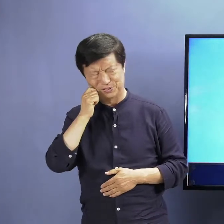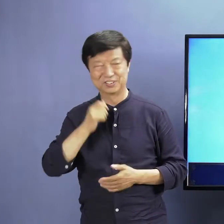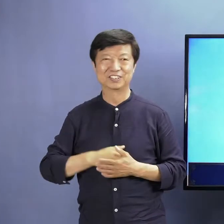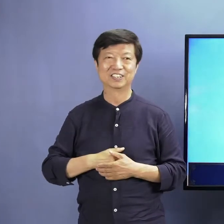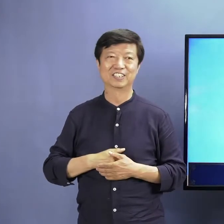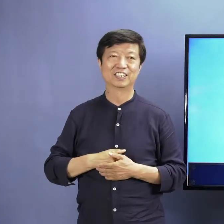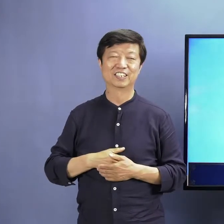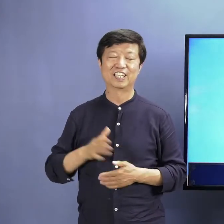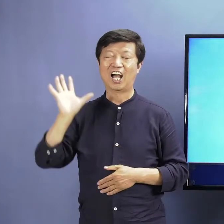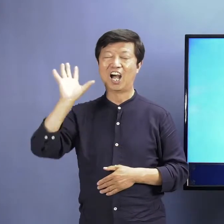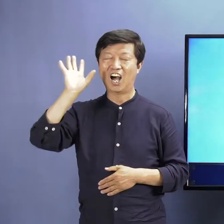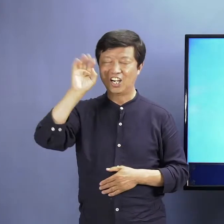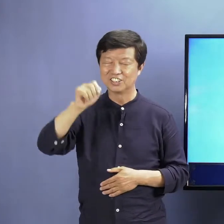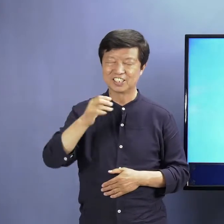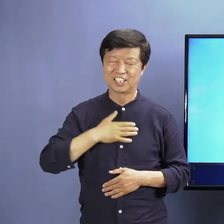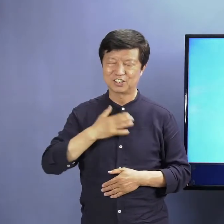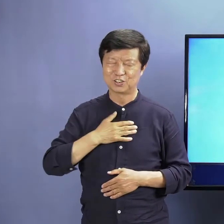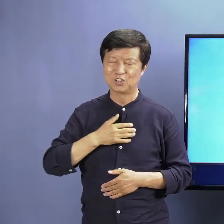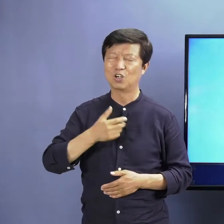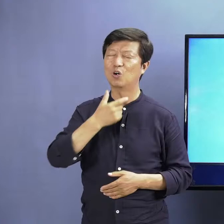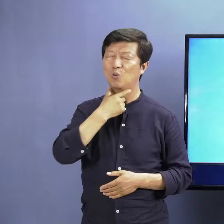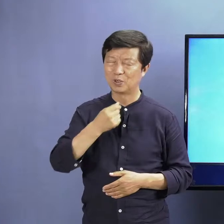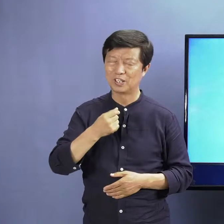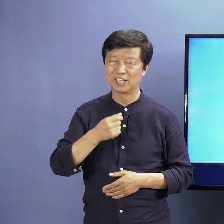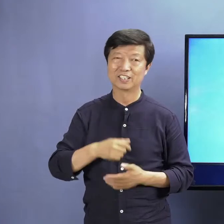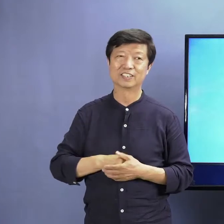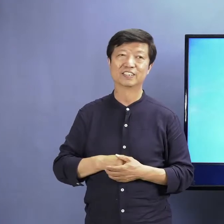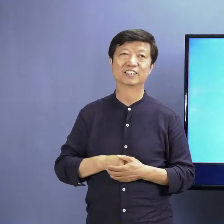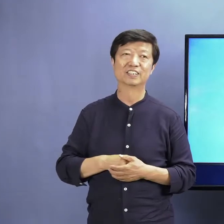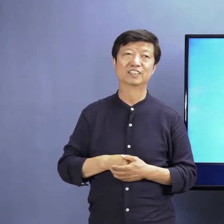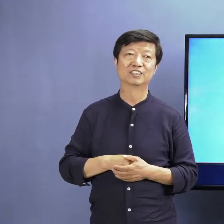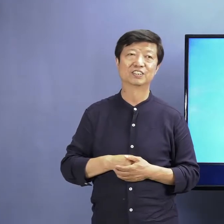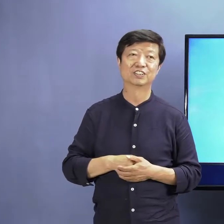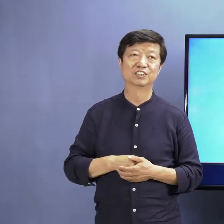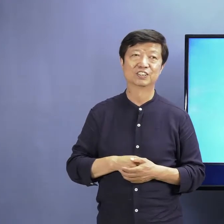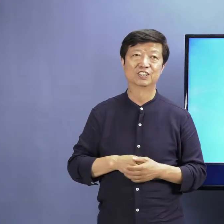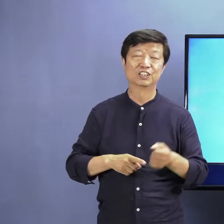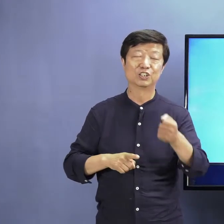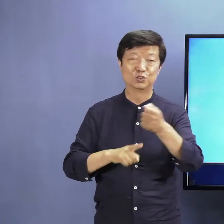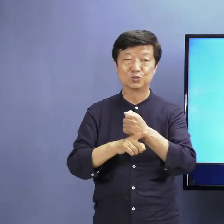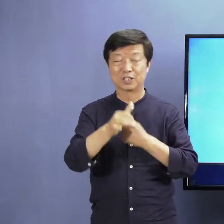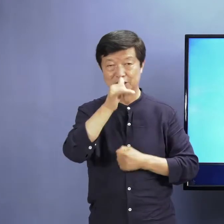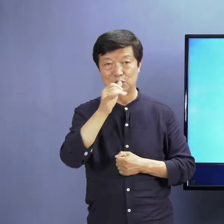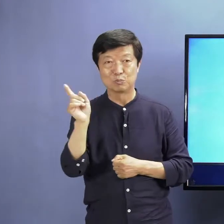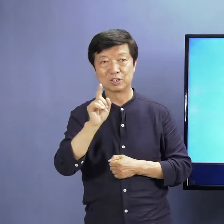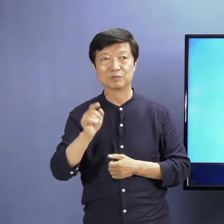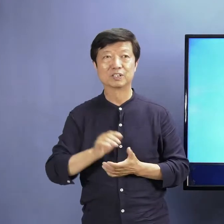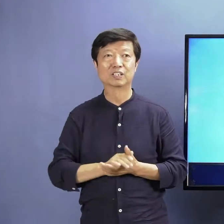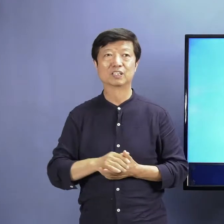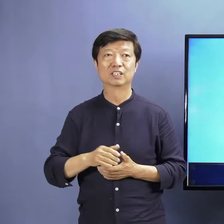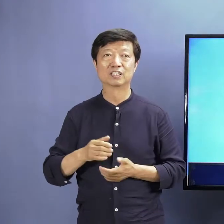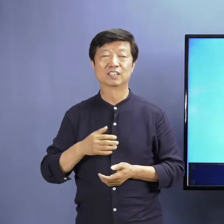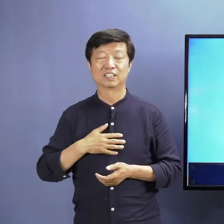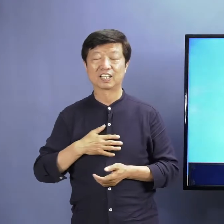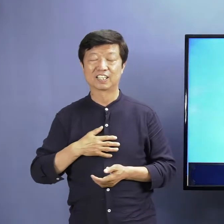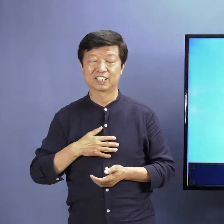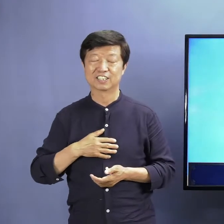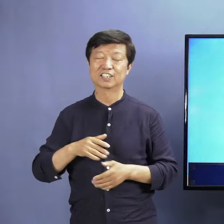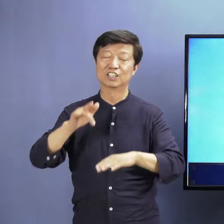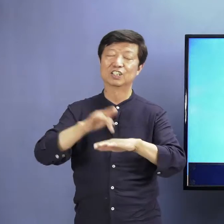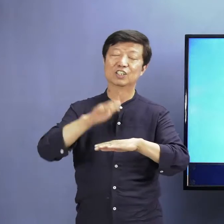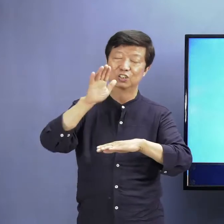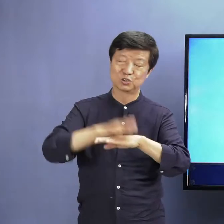언젠가 할지 몰라요. 감독이 오면. 왜 안 하고 있느냐? 이유가 있어요. 혹시 그것도 습관돼 가지고